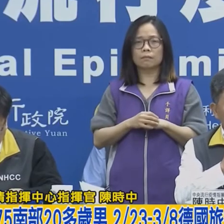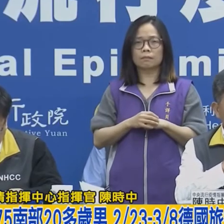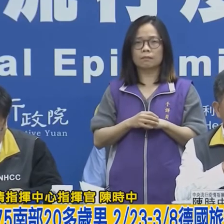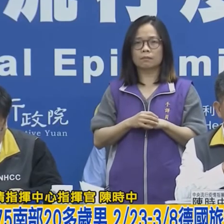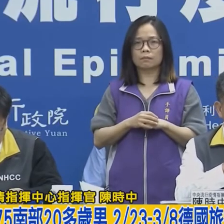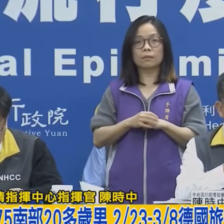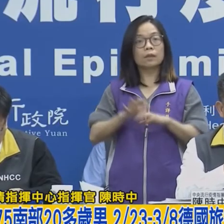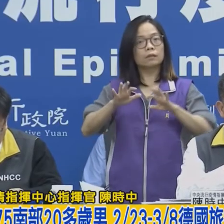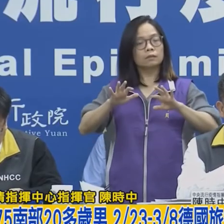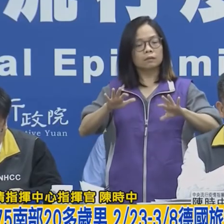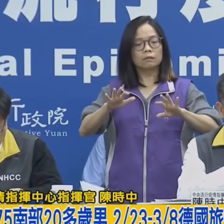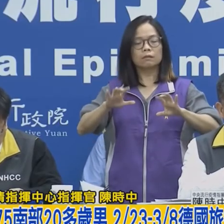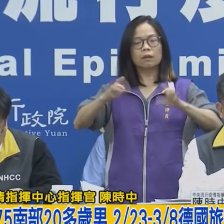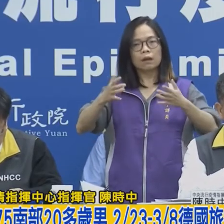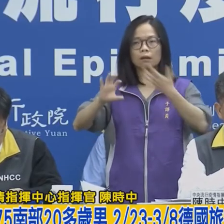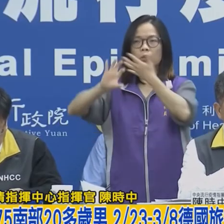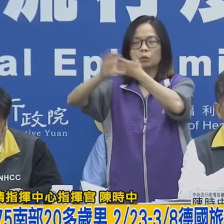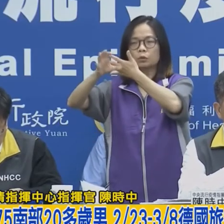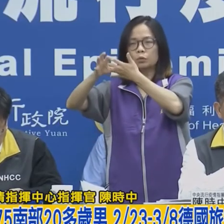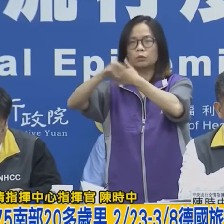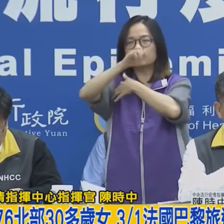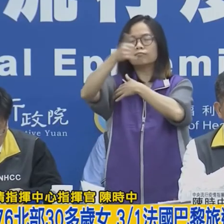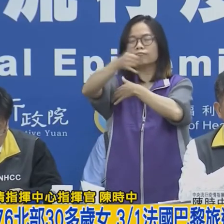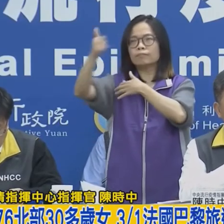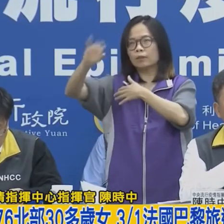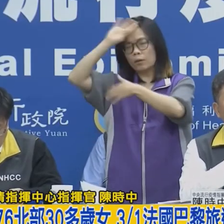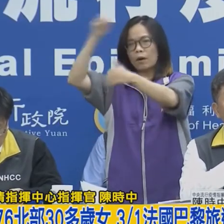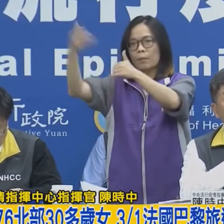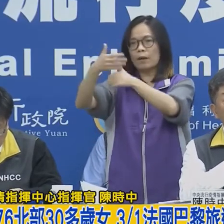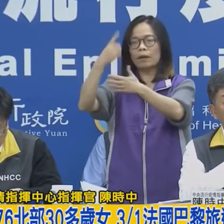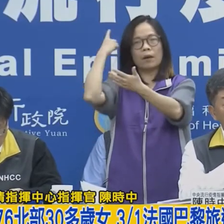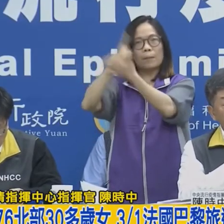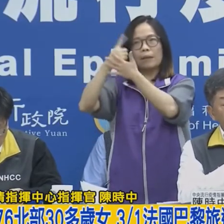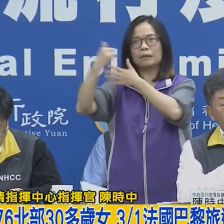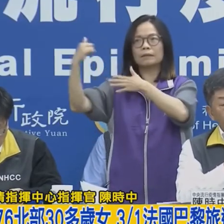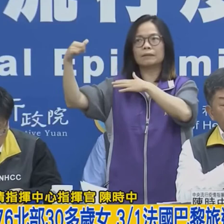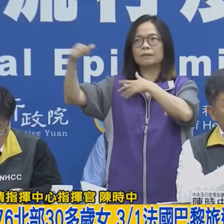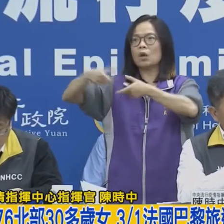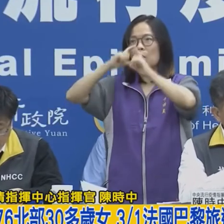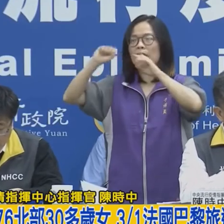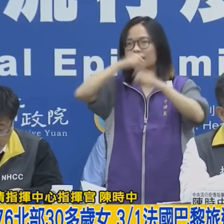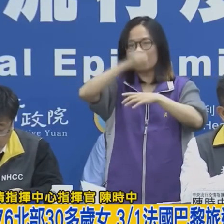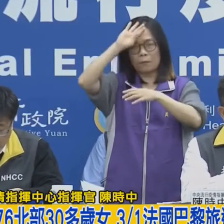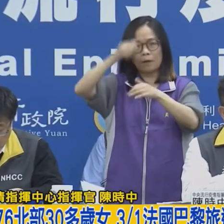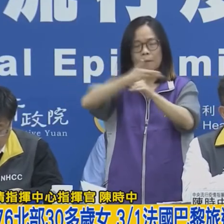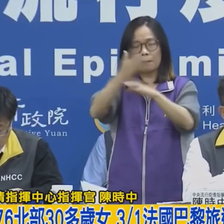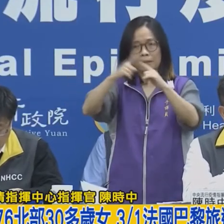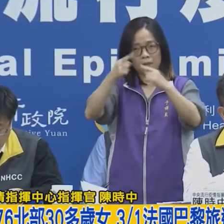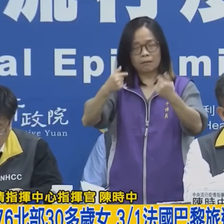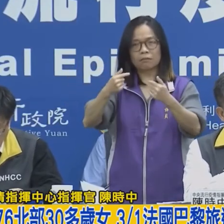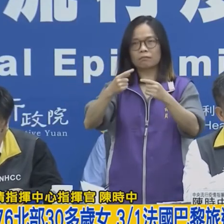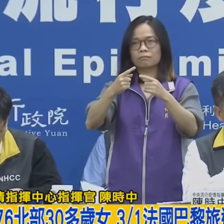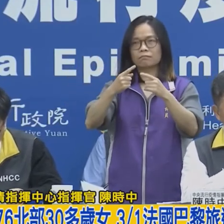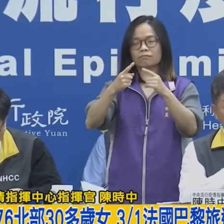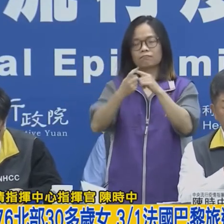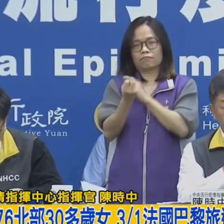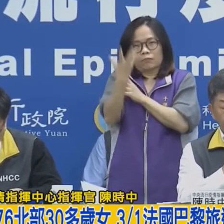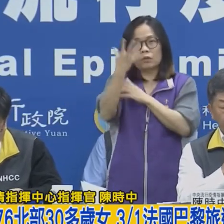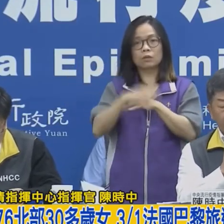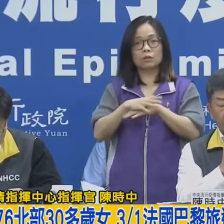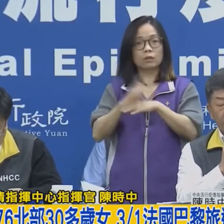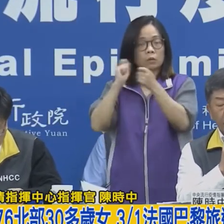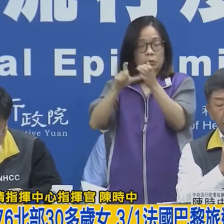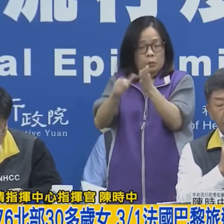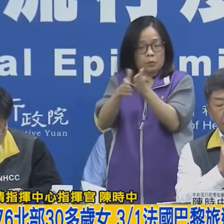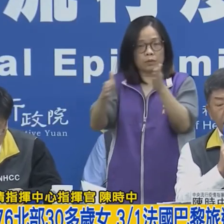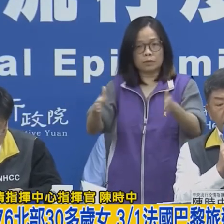本上现在大概是境外，也是境外移入的个案很多。那这段时间我们所增加的境